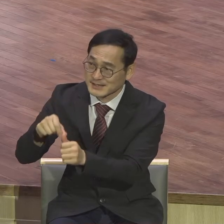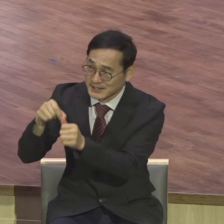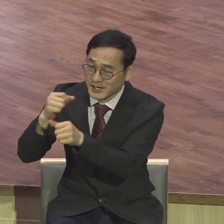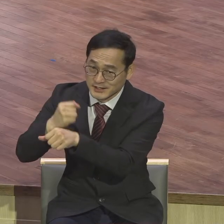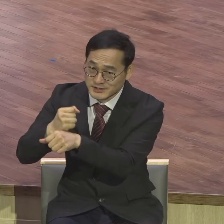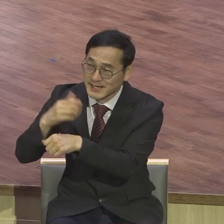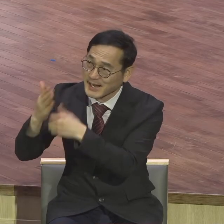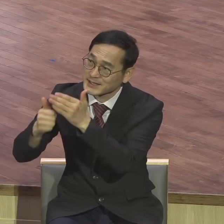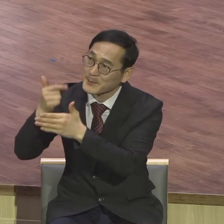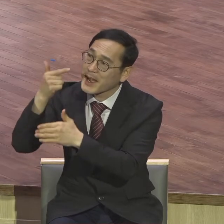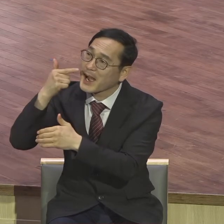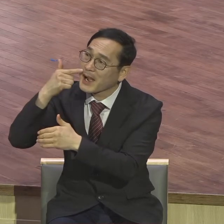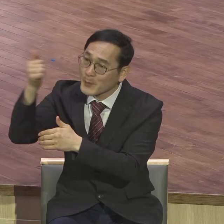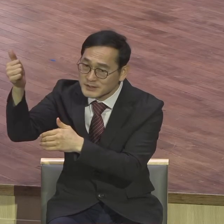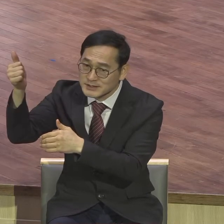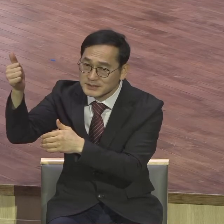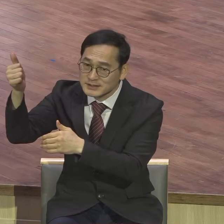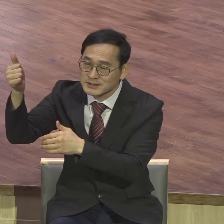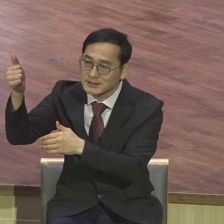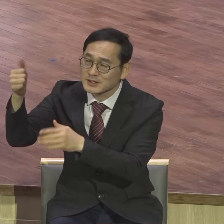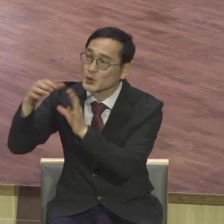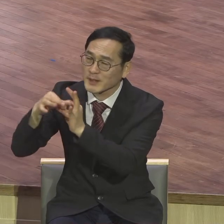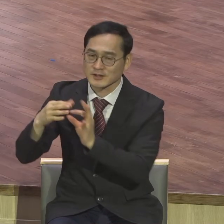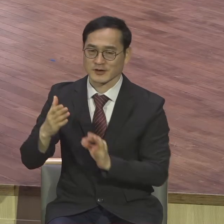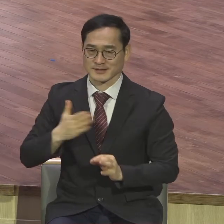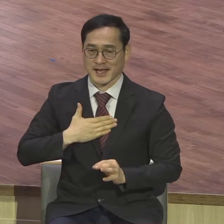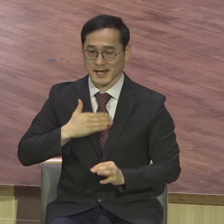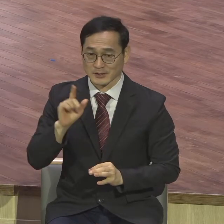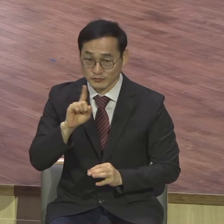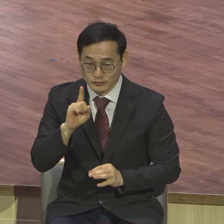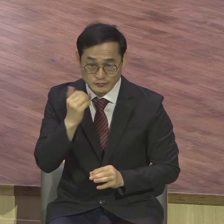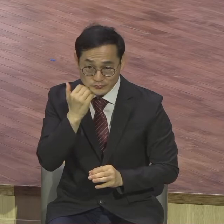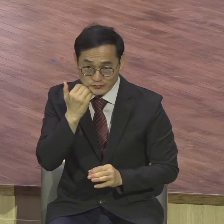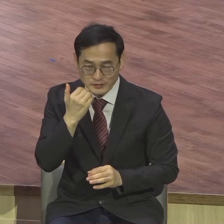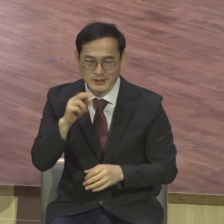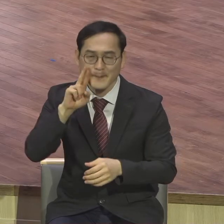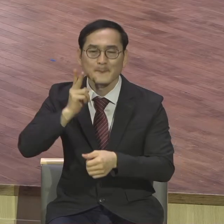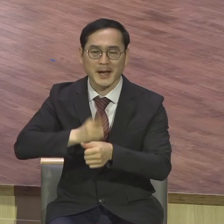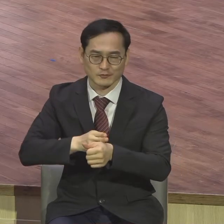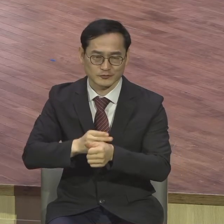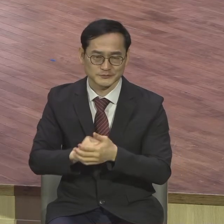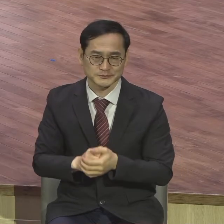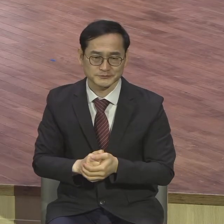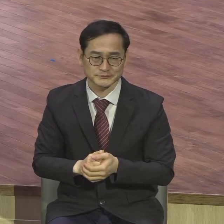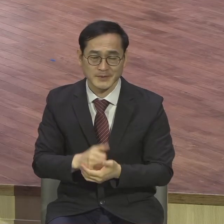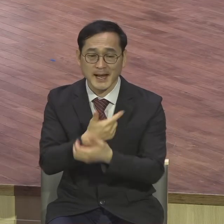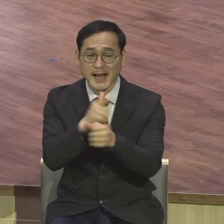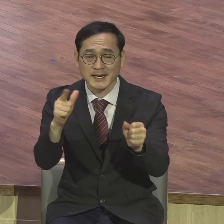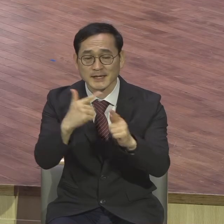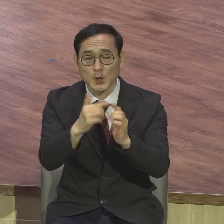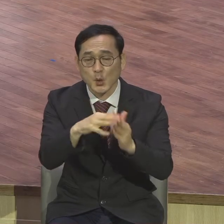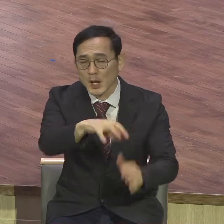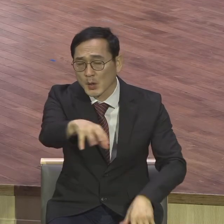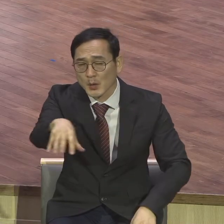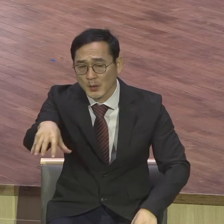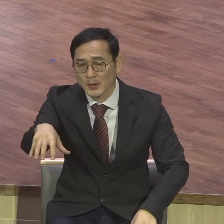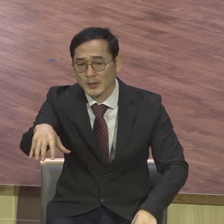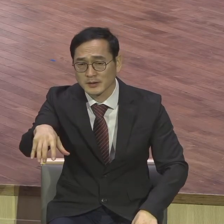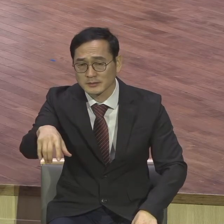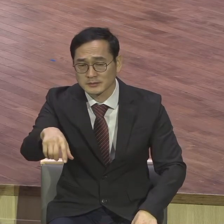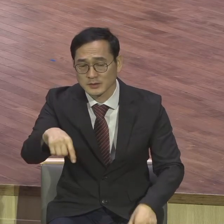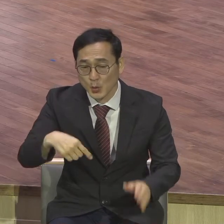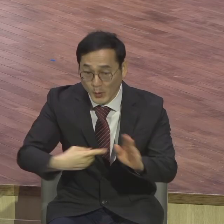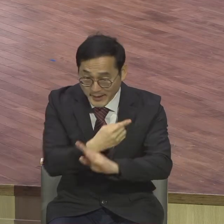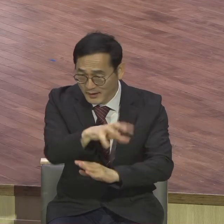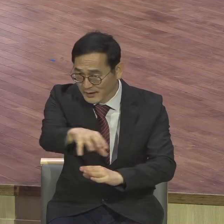아버지로 말미암아 사도된 바울은 함께 있는 모든 형제와 더불어 갈라디아 여러 교회들에게 우리 하나님 아버지와 주